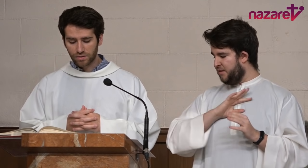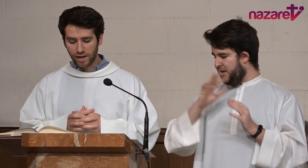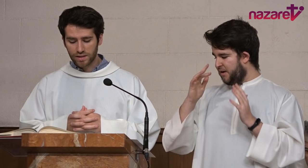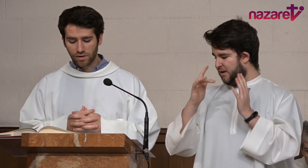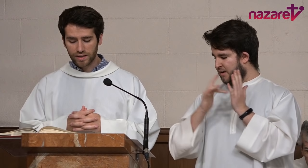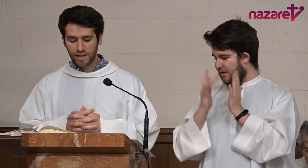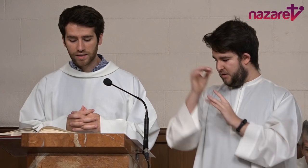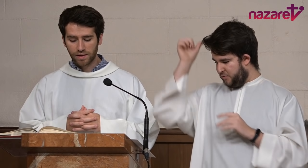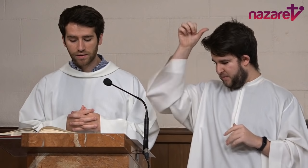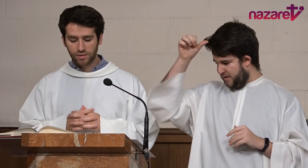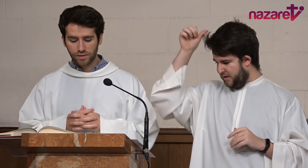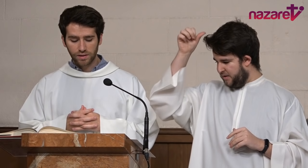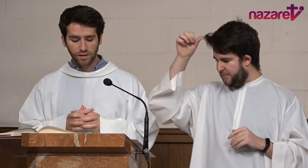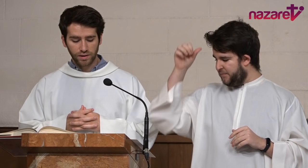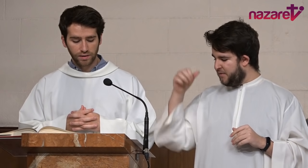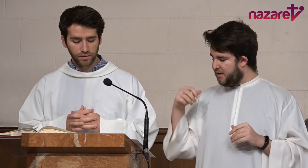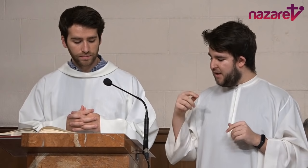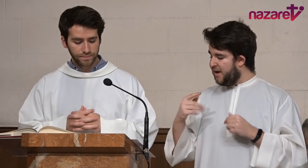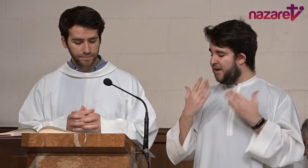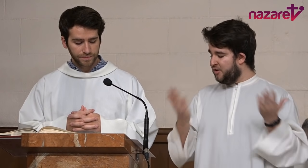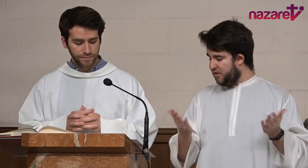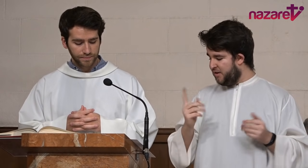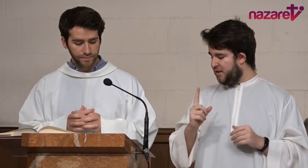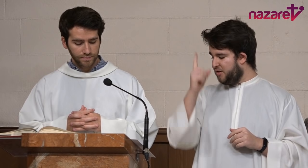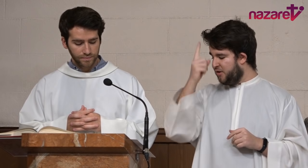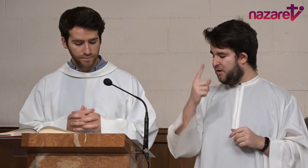Esto es lo que estáis viendo y oyendo.